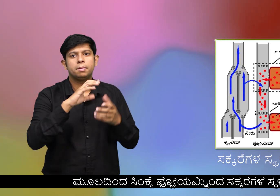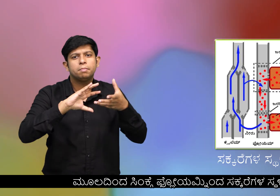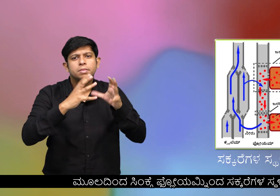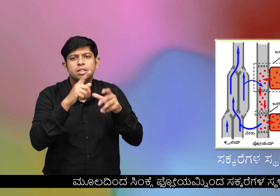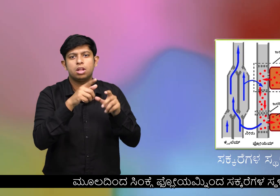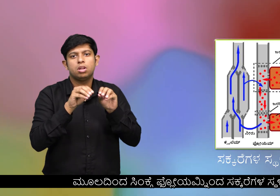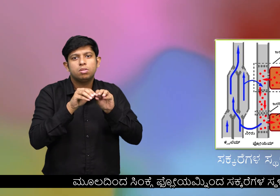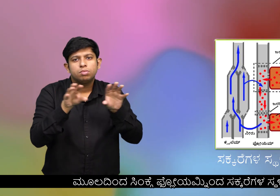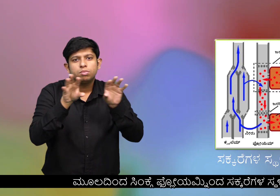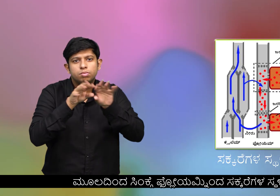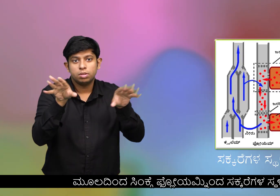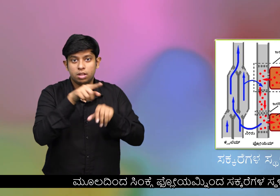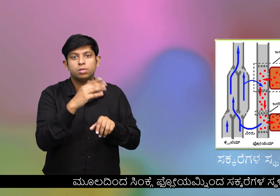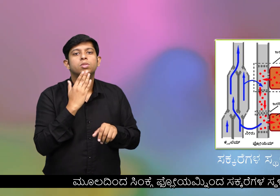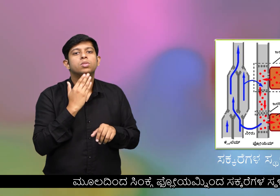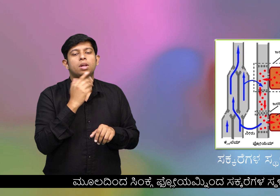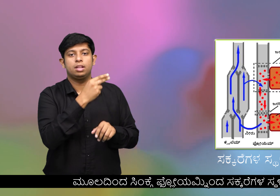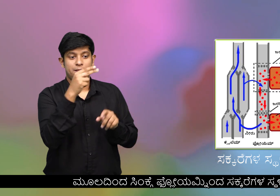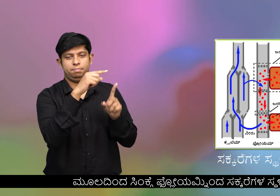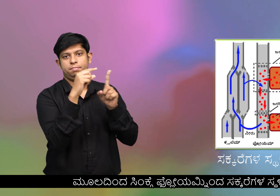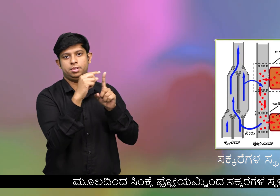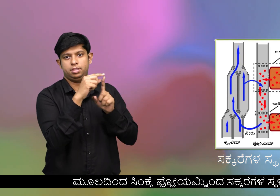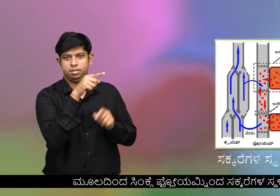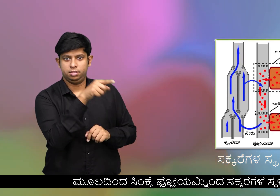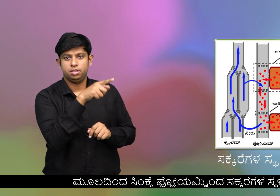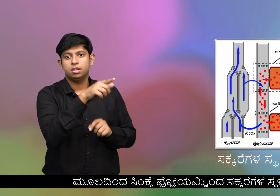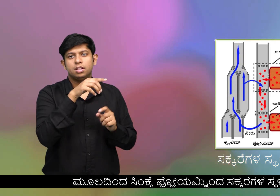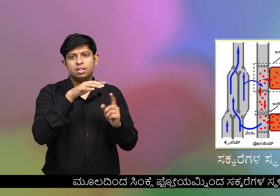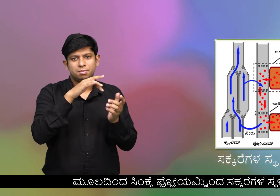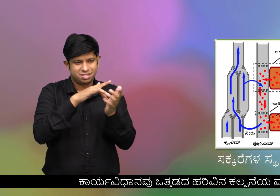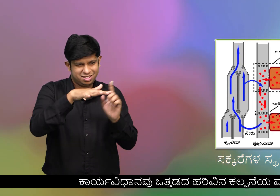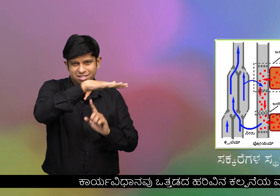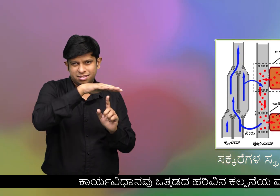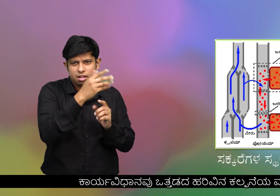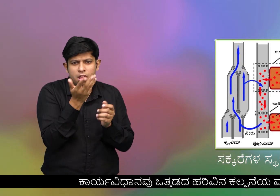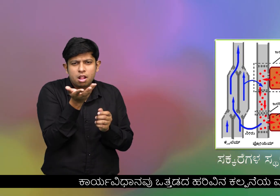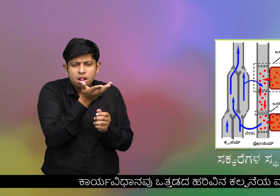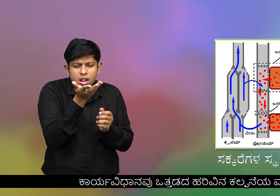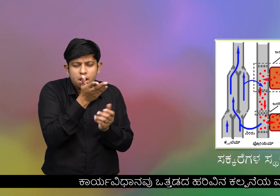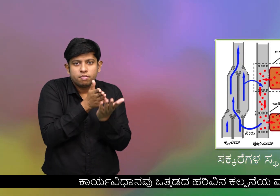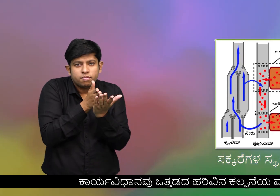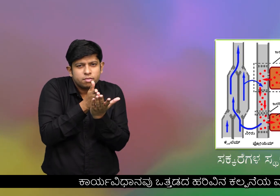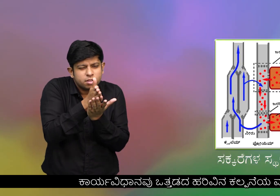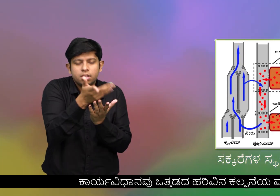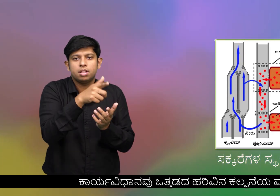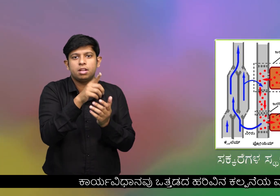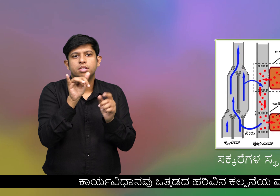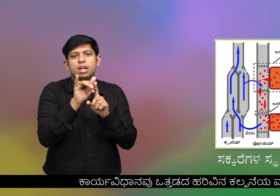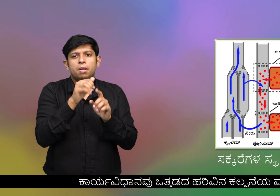ಮೂಲದಿಂದ ಸಿಂಕ್ಗೆ ಫ್ಲೋಯಂನಿಂದ ಸಕ್ಕರೆಗಳ ಸ್ಥಳಾಂತರದ ಕಾರ್ಯವಿಧಾನವು ಒತ್ತಡದ ಹರಿವಿನ ಕಲ್ಪನೆಯ